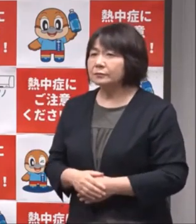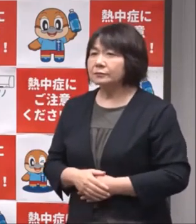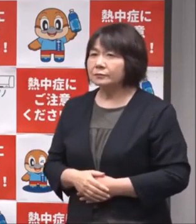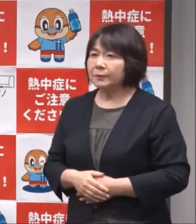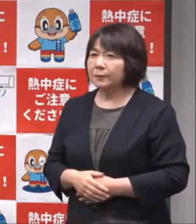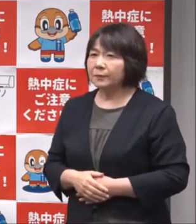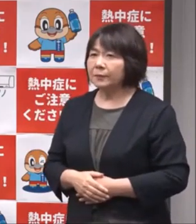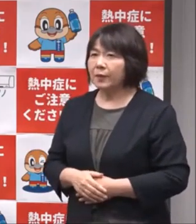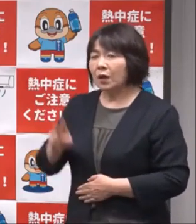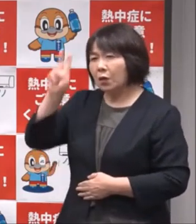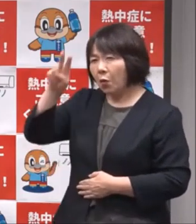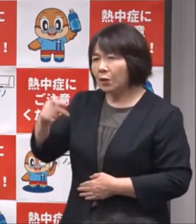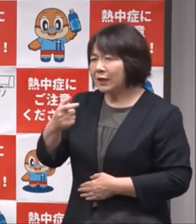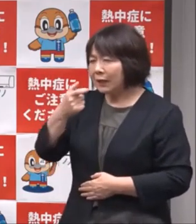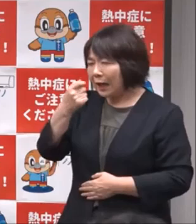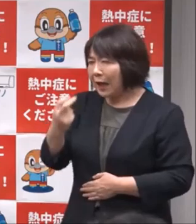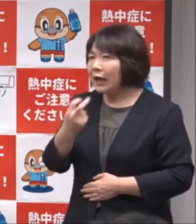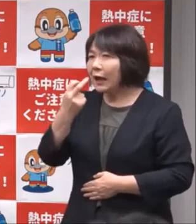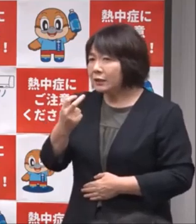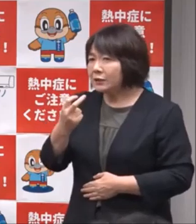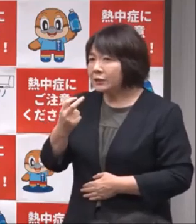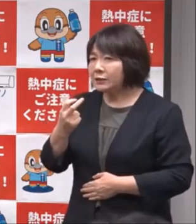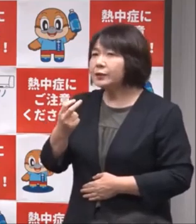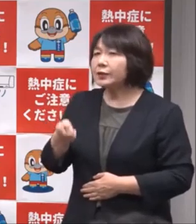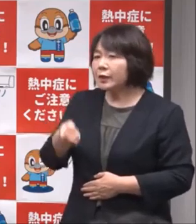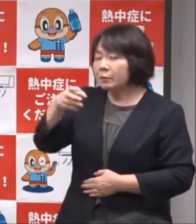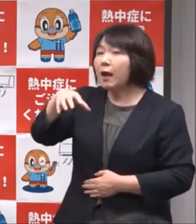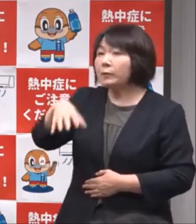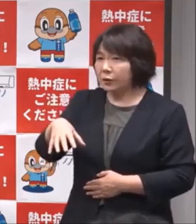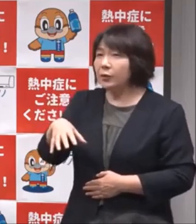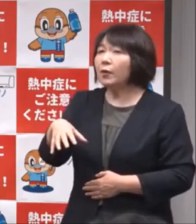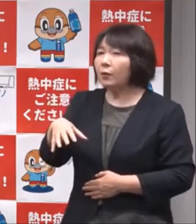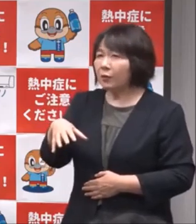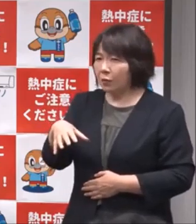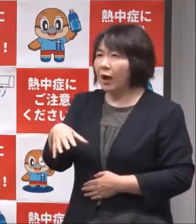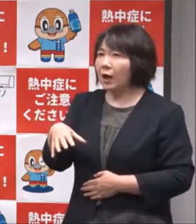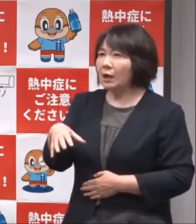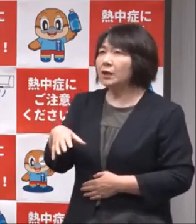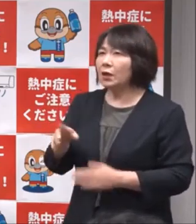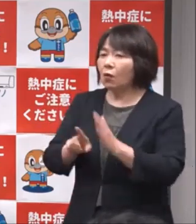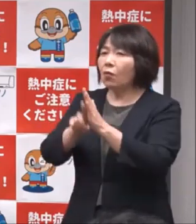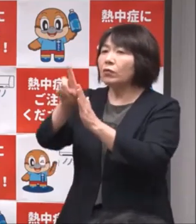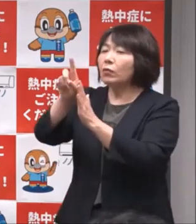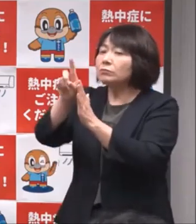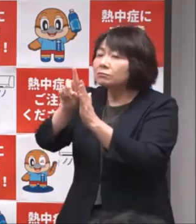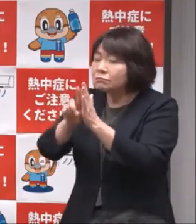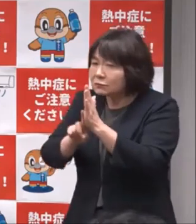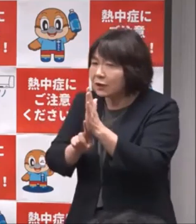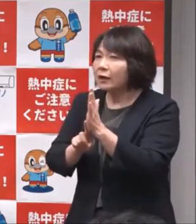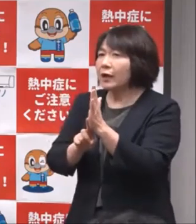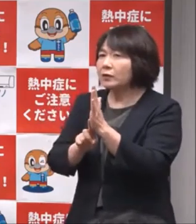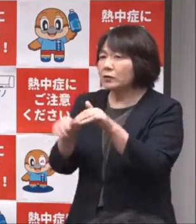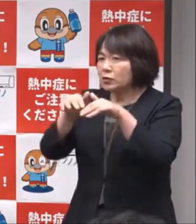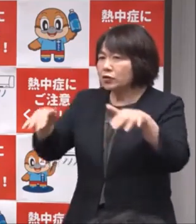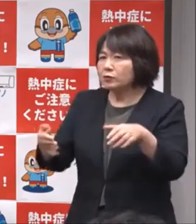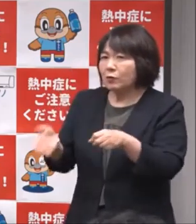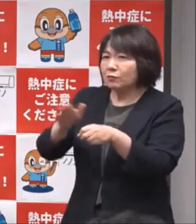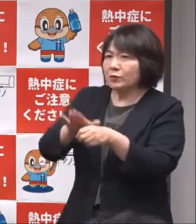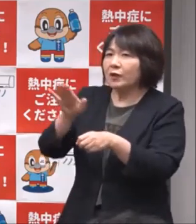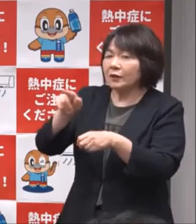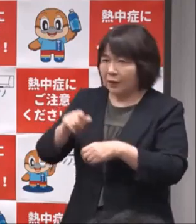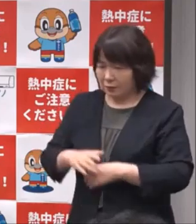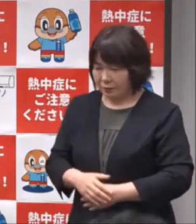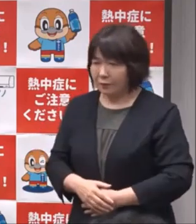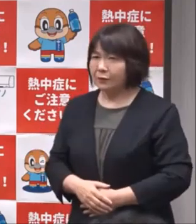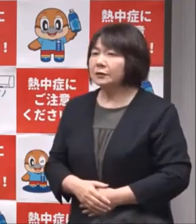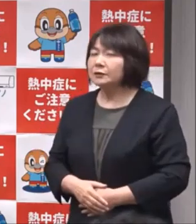また大阪ガスパビリオンなんかは、その新しい放射冷却の最新技術を使って、そもそも温度を下げるような仕組みを取り入れたりもし